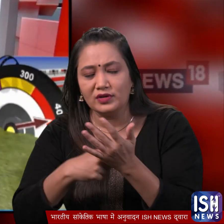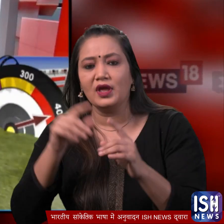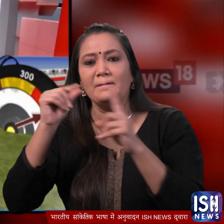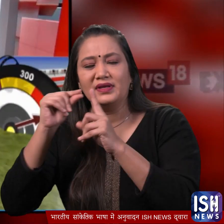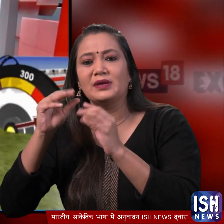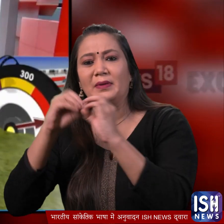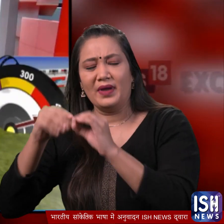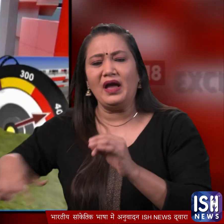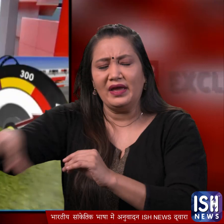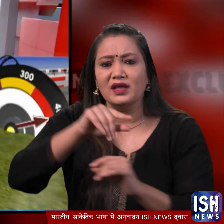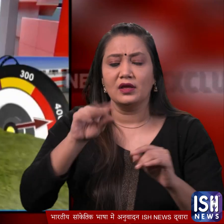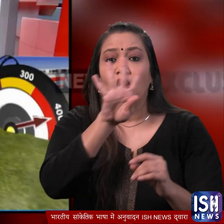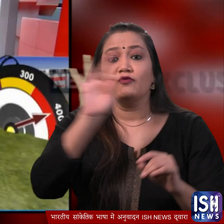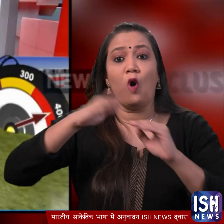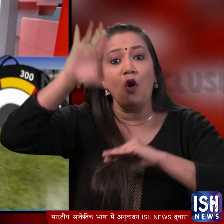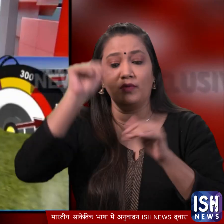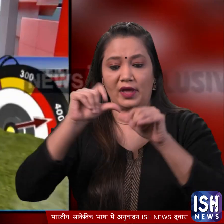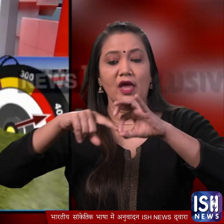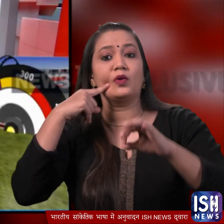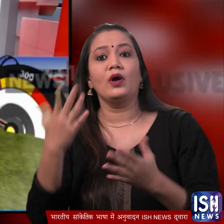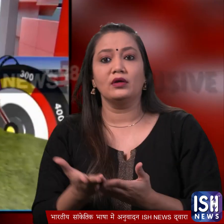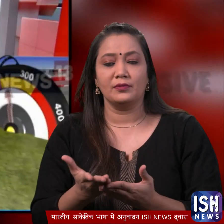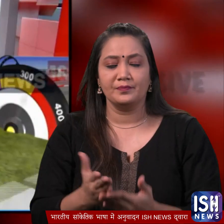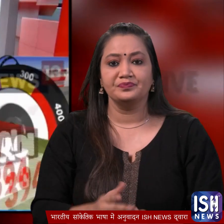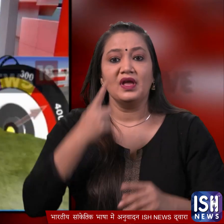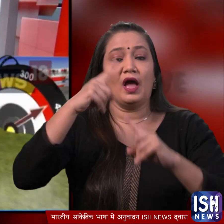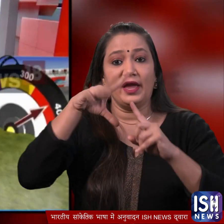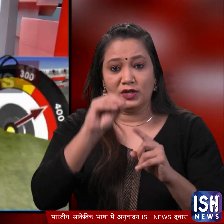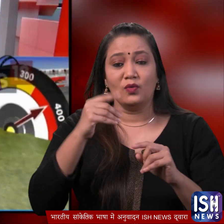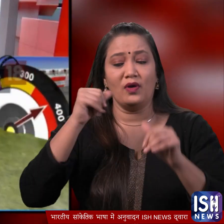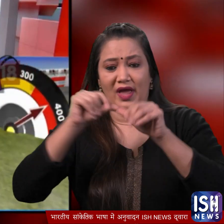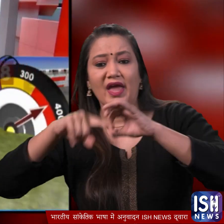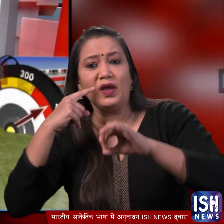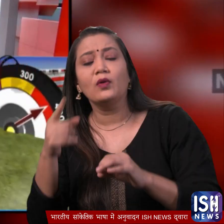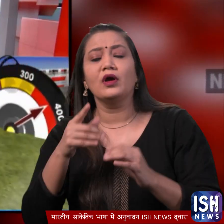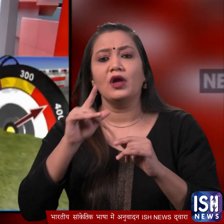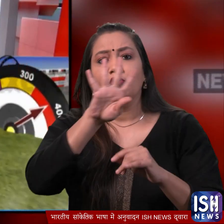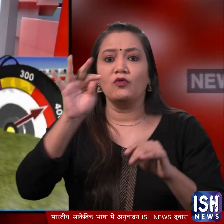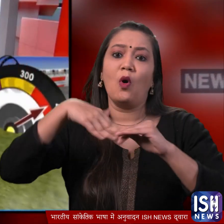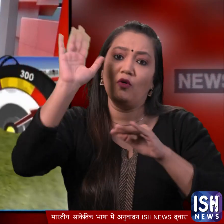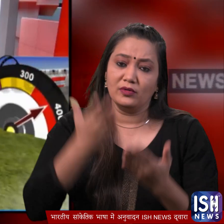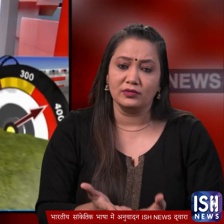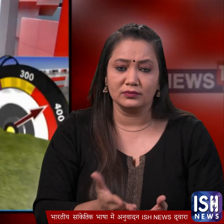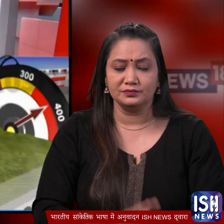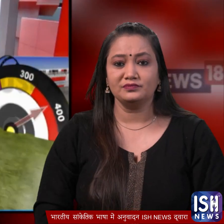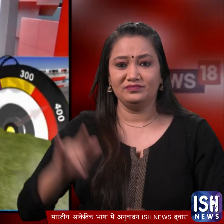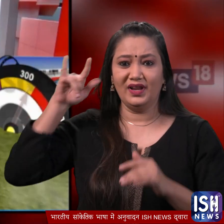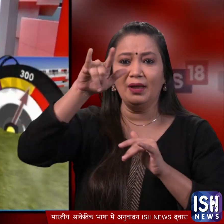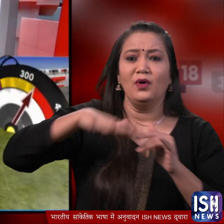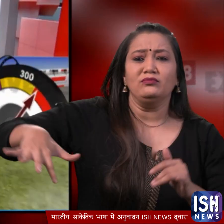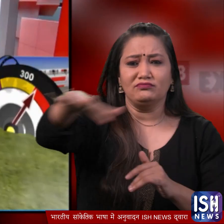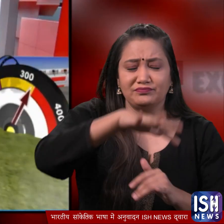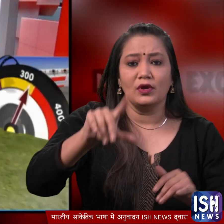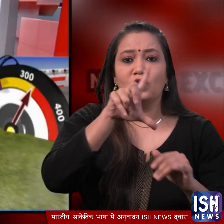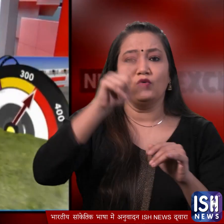एयर क्वालिटी इंडेक्स 400 के पार पहुंच गया। दिल्ली के आईटीओ में भी एयर क्वालिटी इंडेक्स करीब 400 तक पहुंच गया। तो वहीं एयरपोर्ट के आसपास